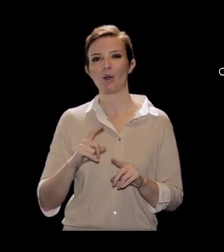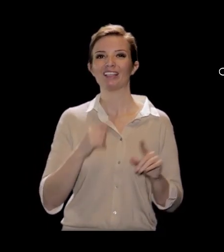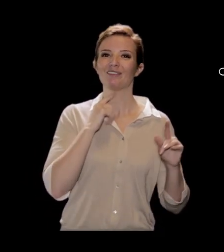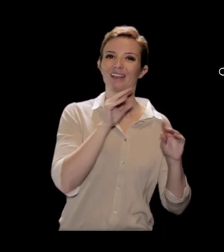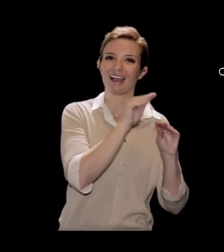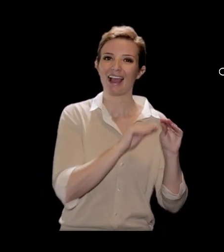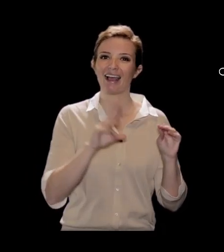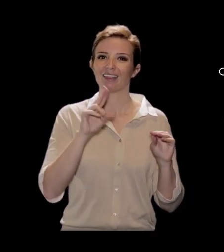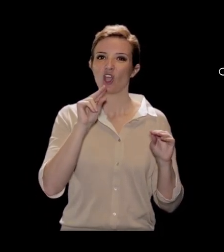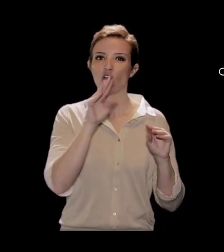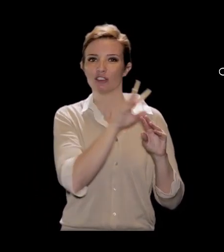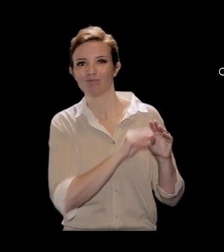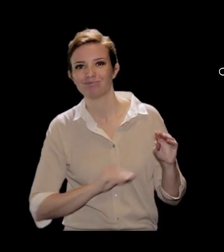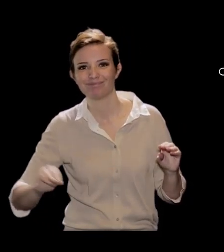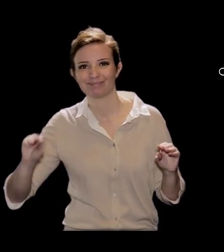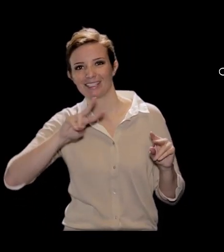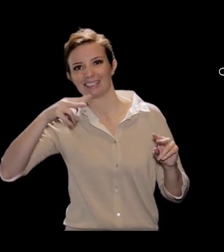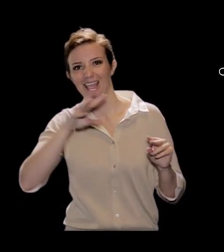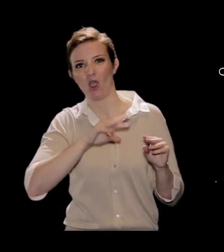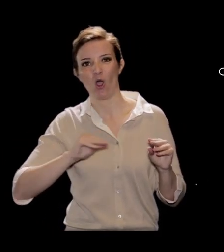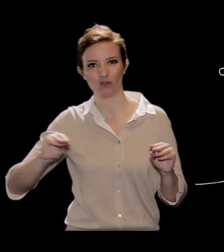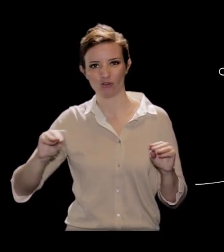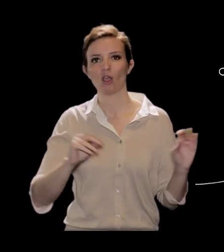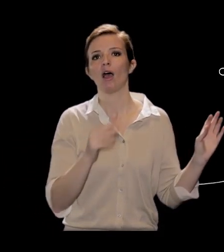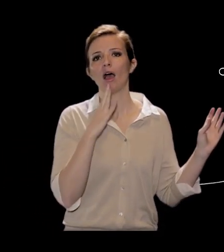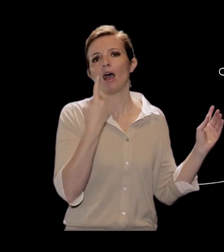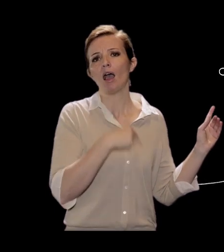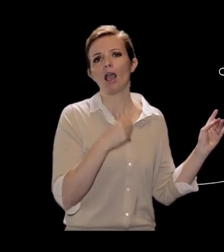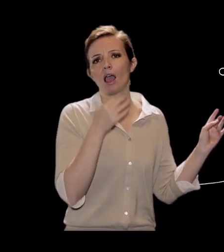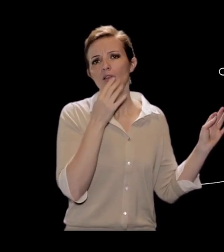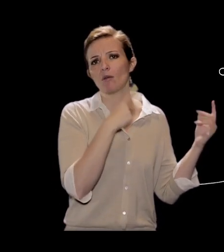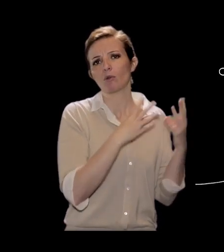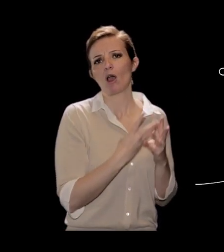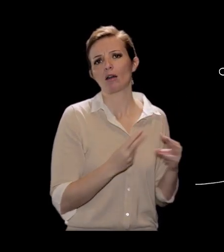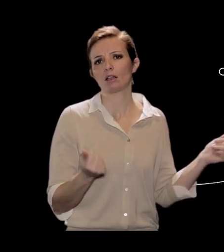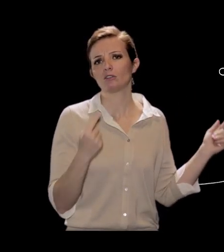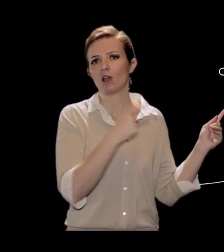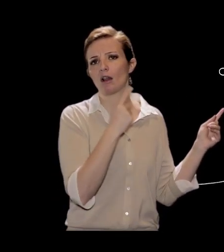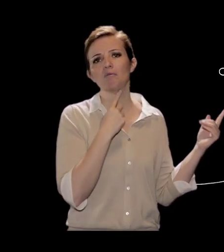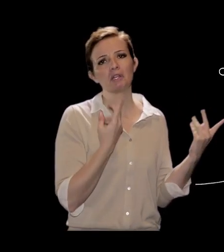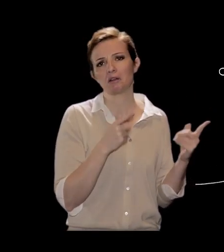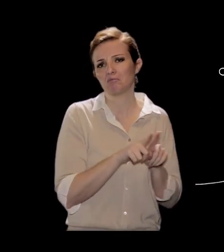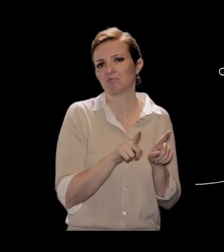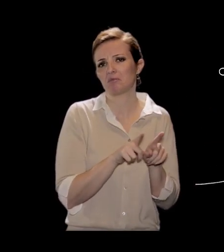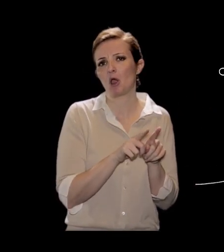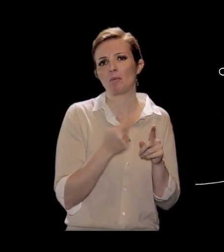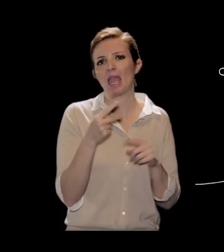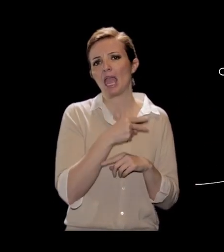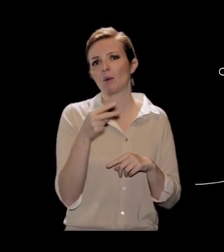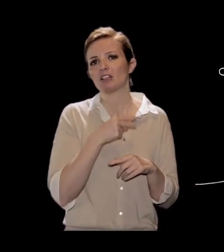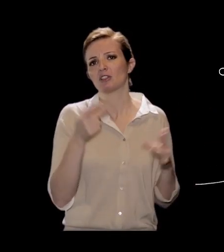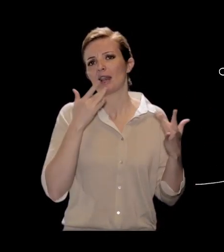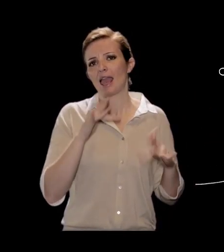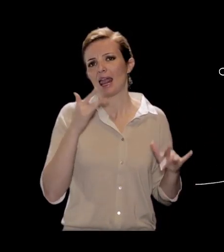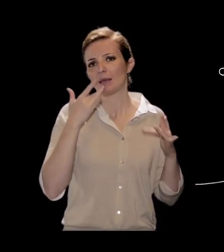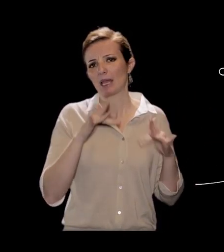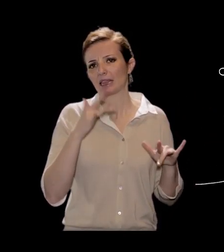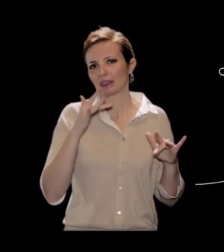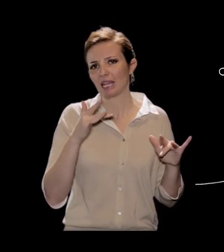il termine noto, evidentemente, e quindi si può eventualmente risolvere al pari di un'equazione elementare